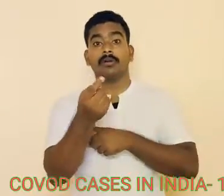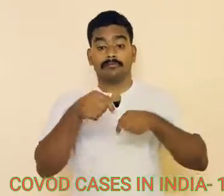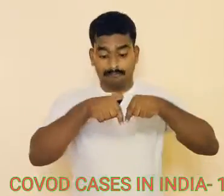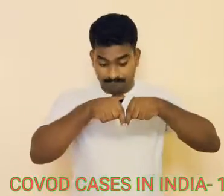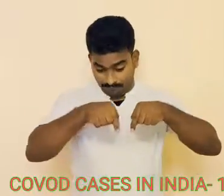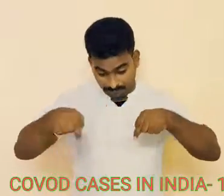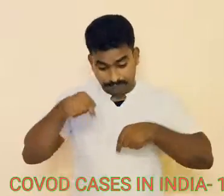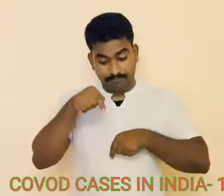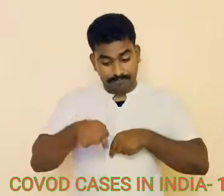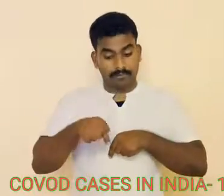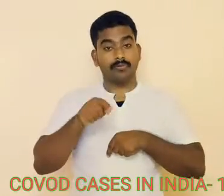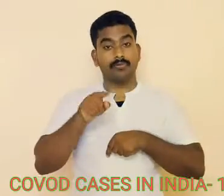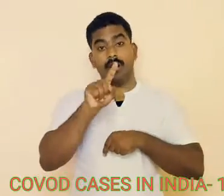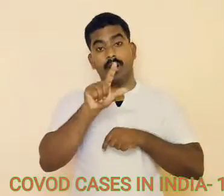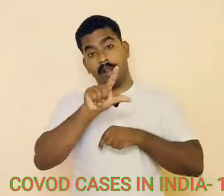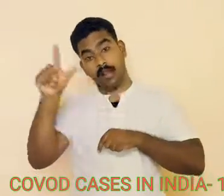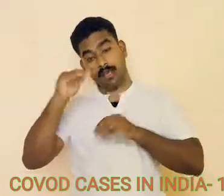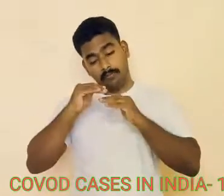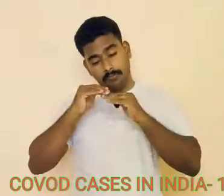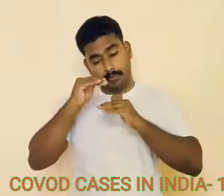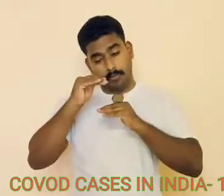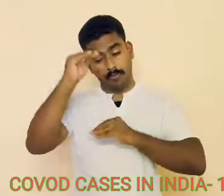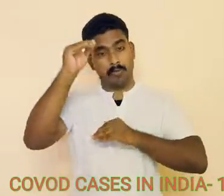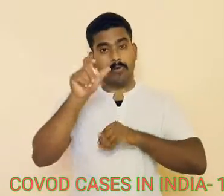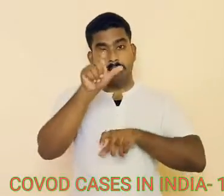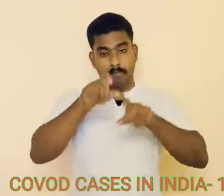രാജ്യത്ത് കോവിഡ് രോഗബാധിതരുടെ എണ്ണം